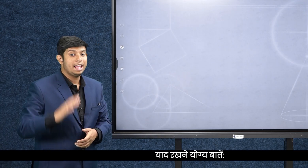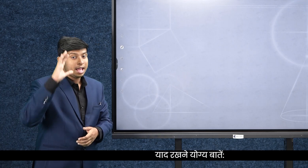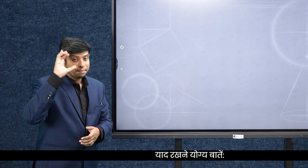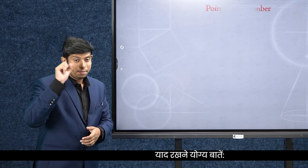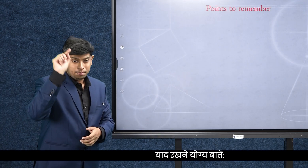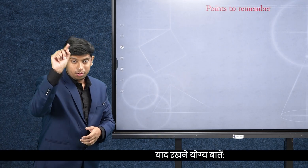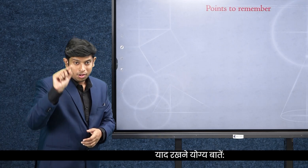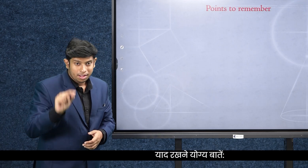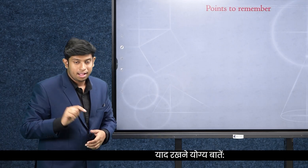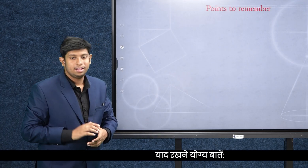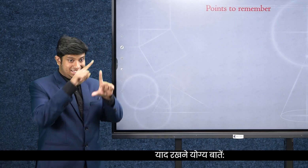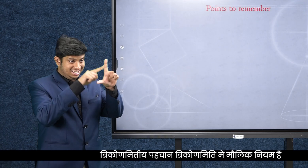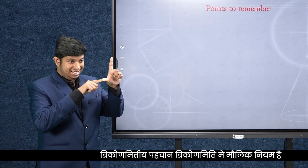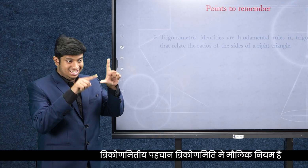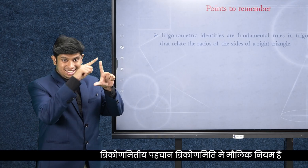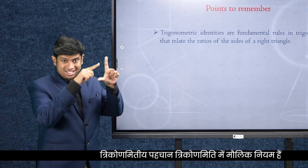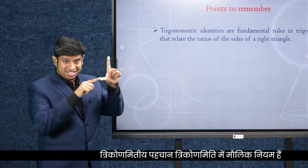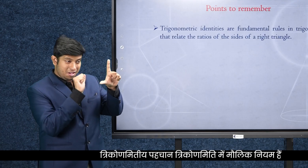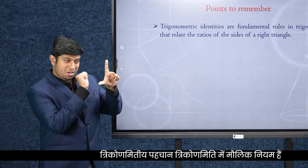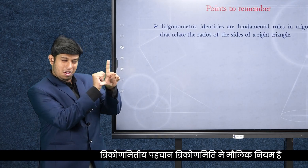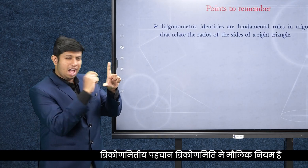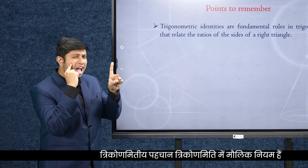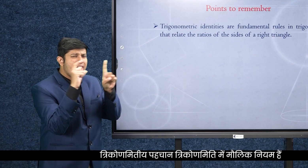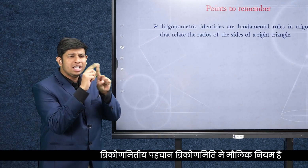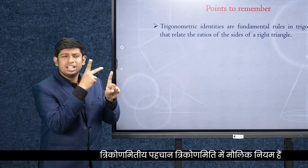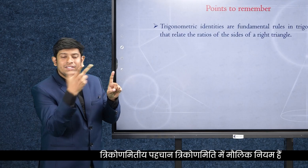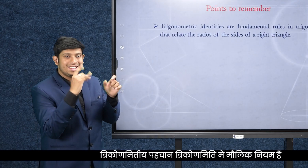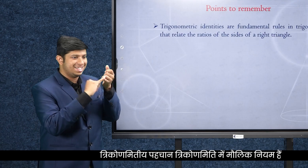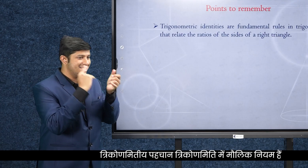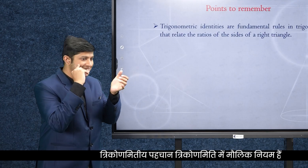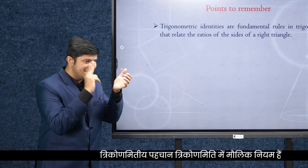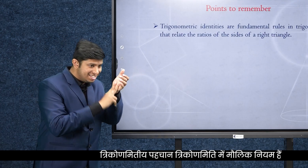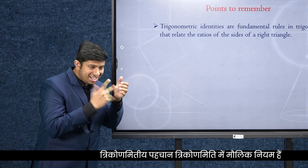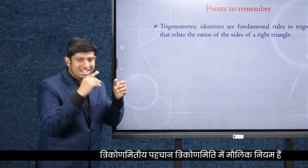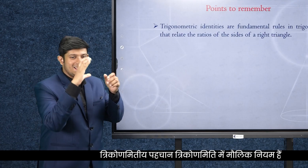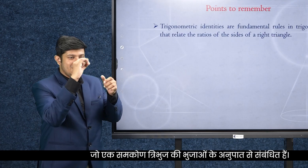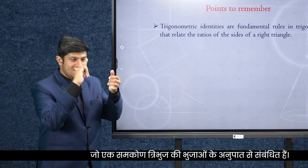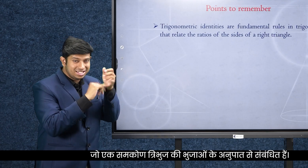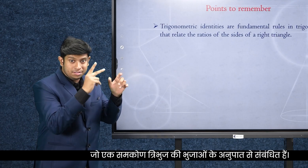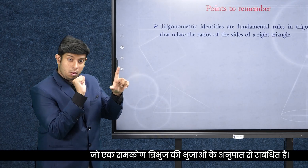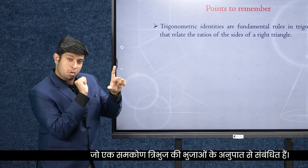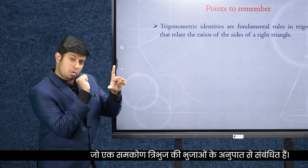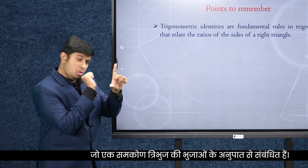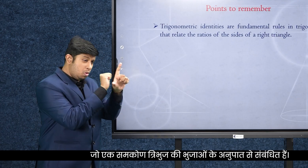याद रखने योग्य बात है त्रिकोणमितिया पहचान त्रिकोणमिति में मौलिक नियम है जो एक समकोण त्रिभुज